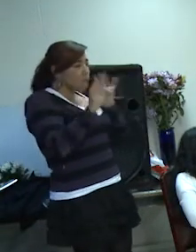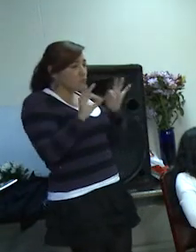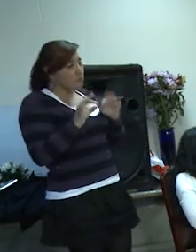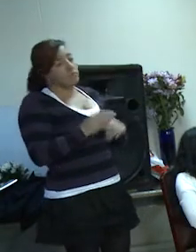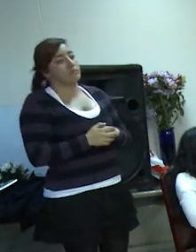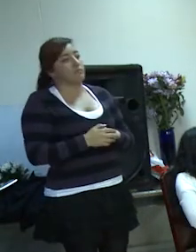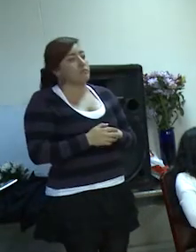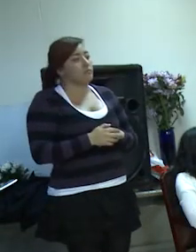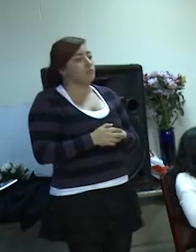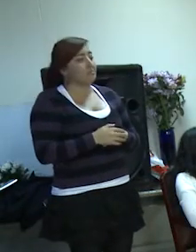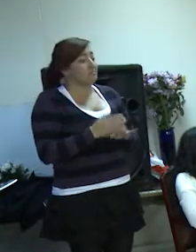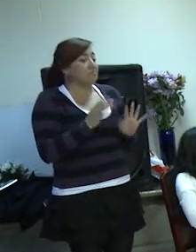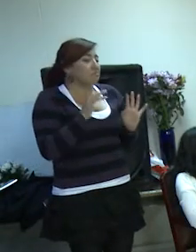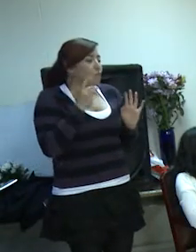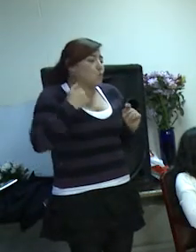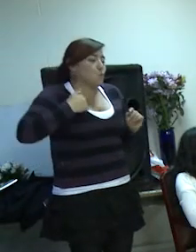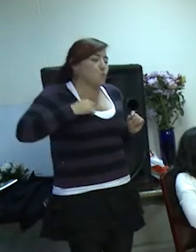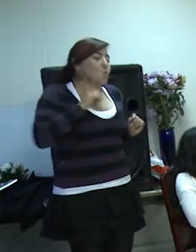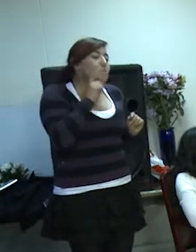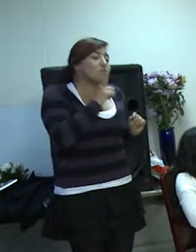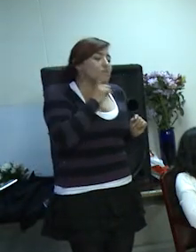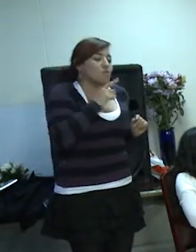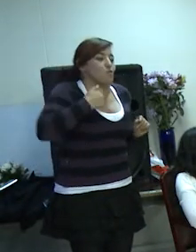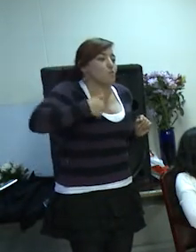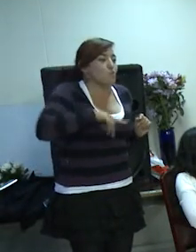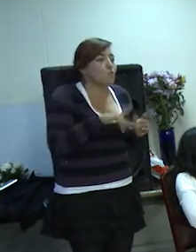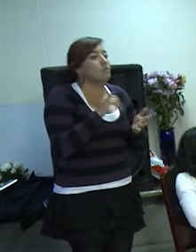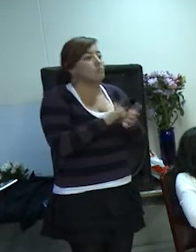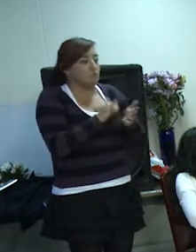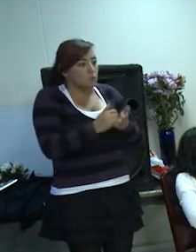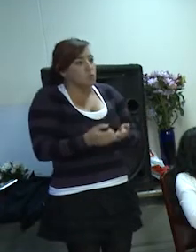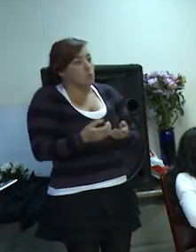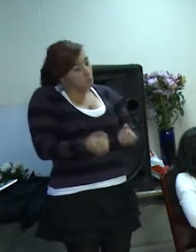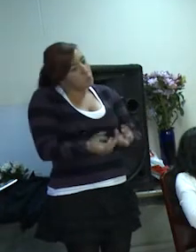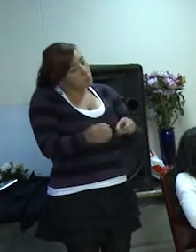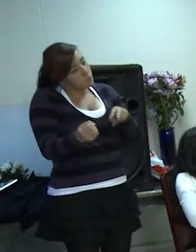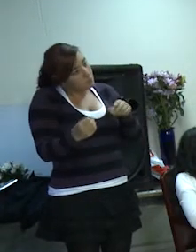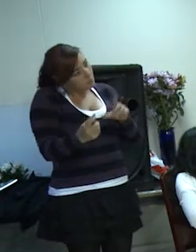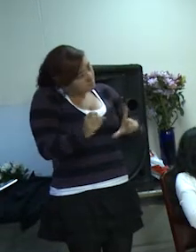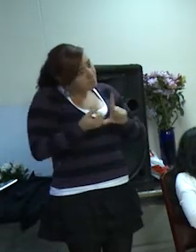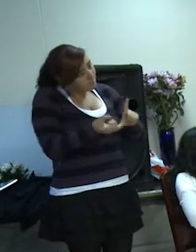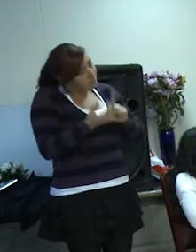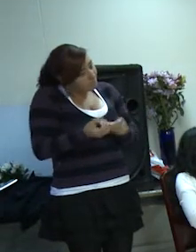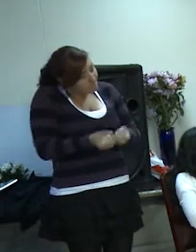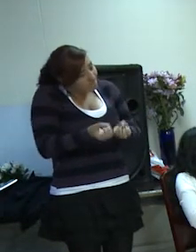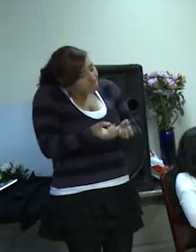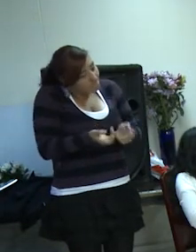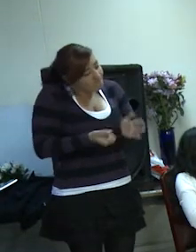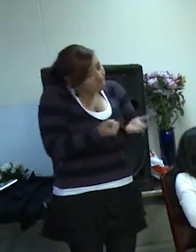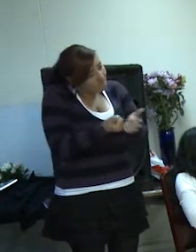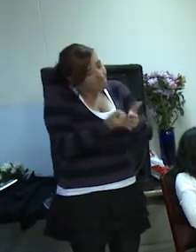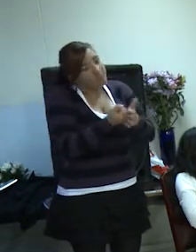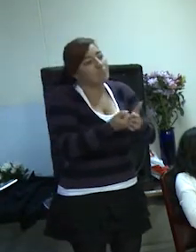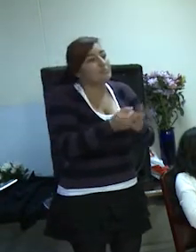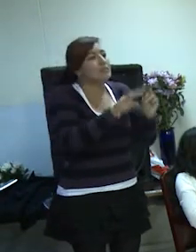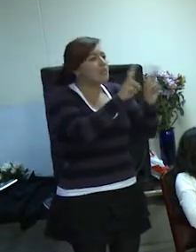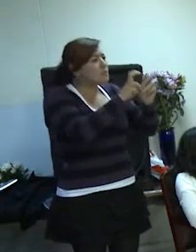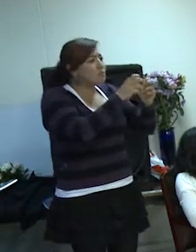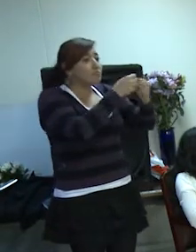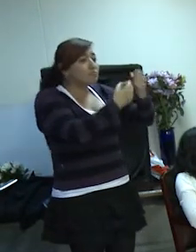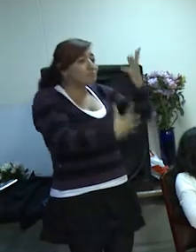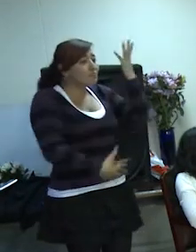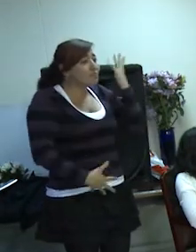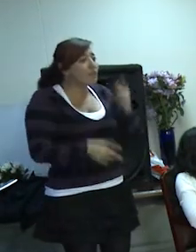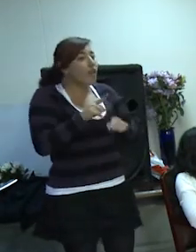No es mentira, más bien yo creo que es una realidad que hemos venido potenciando en la licenciatura, y es justamente la posibilidad de abordar todos estos